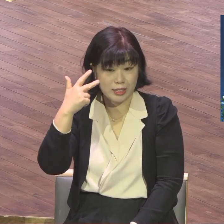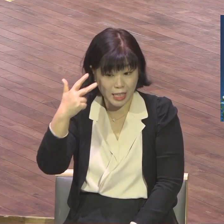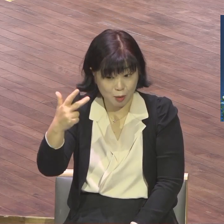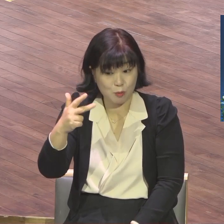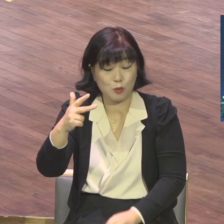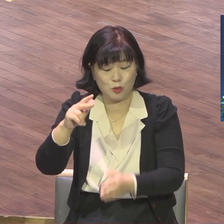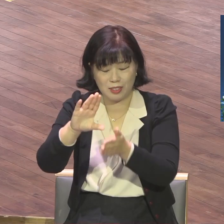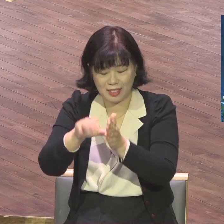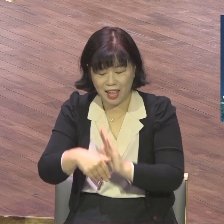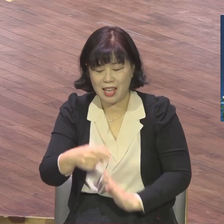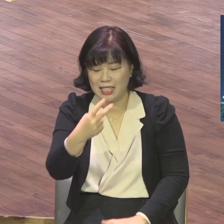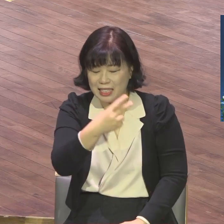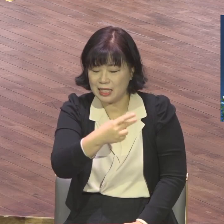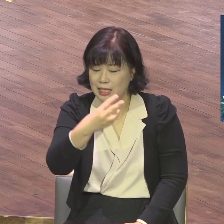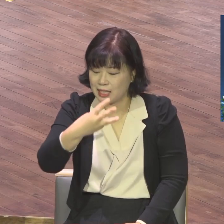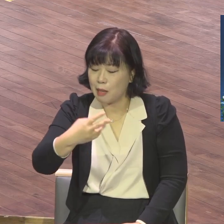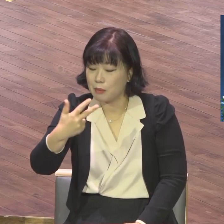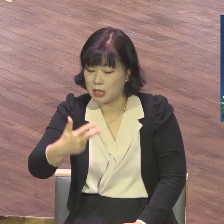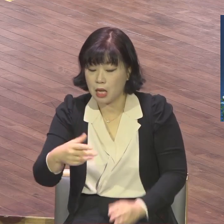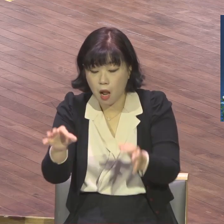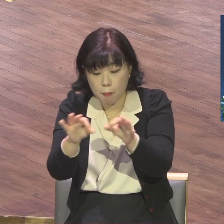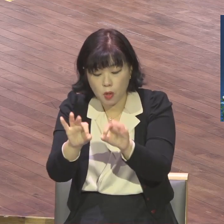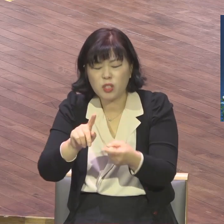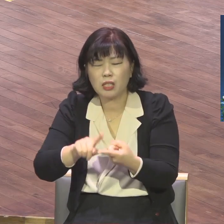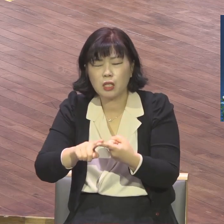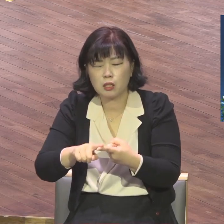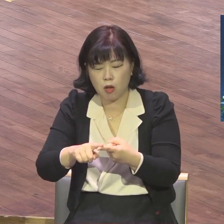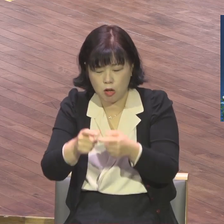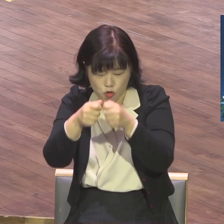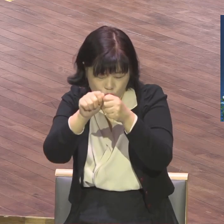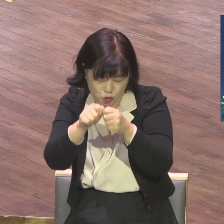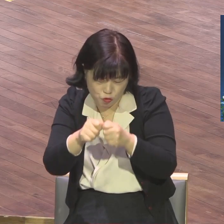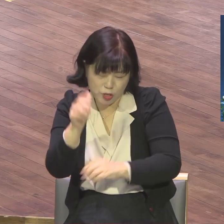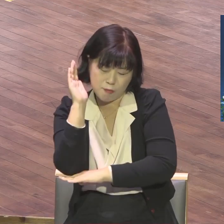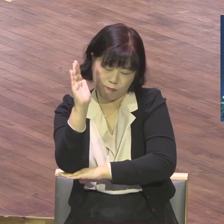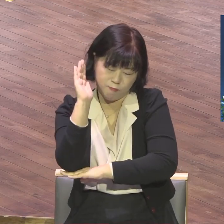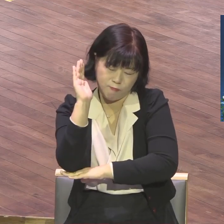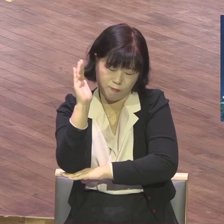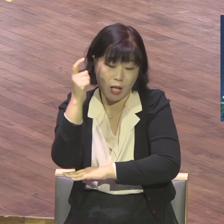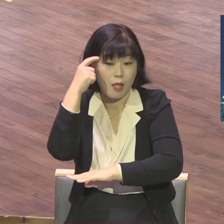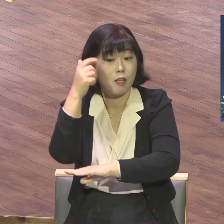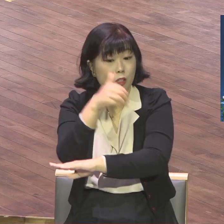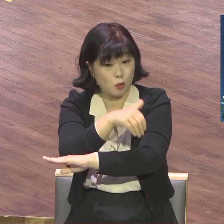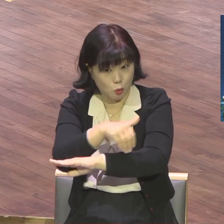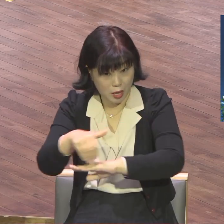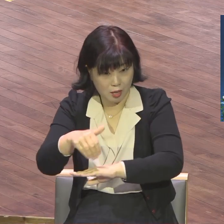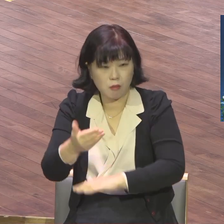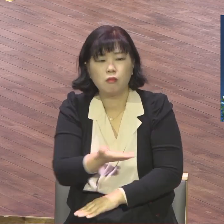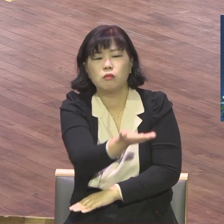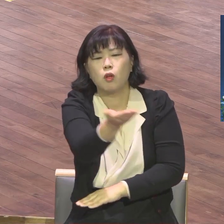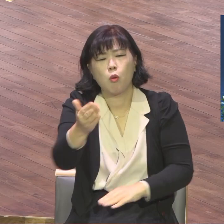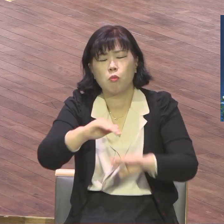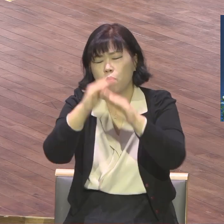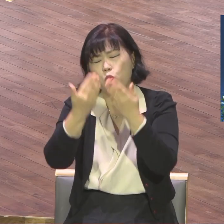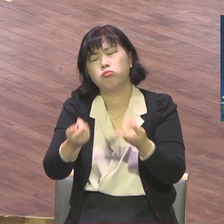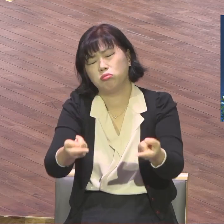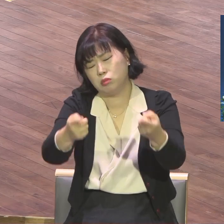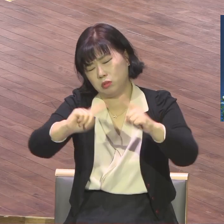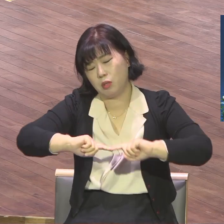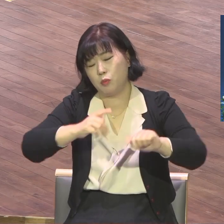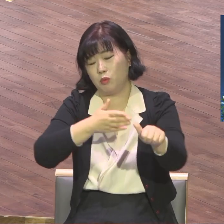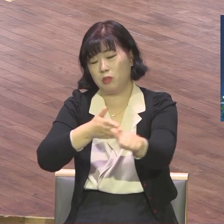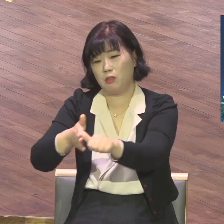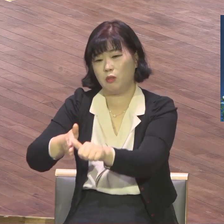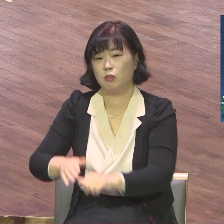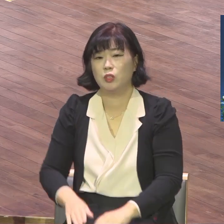것은요, 모든 성도가 다 참여하세요. 성교, 성교에. 이제는 성교밖에 할 게 없어요.